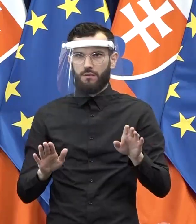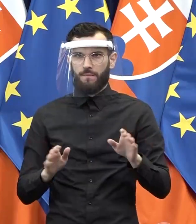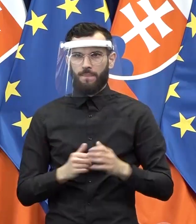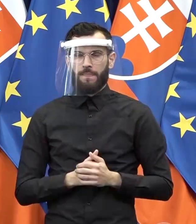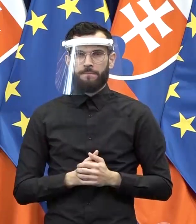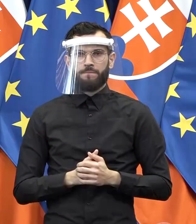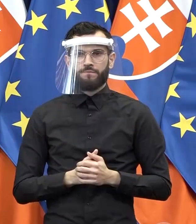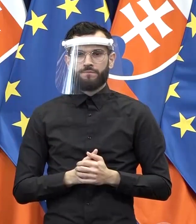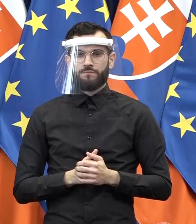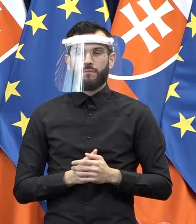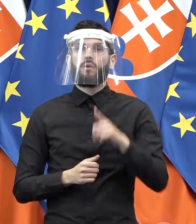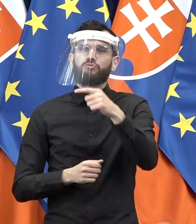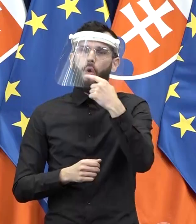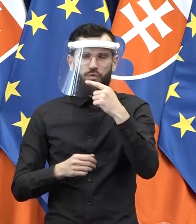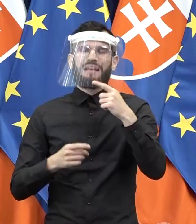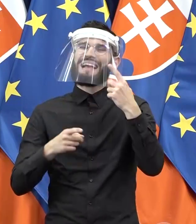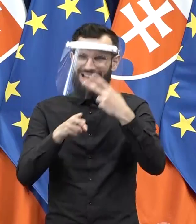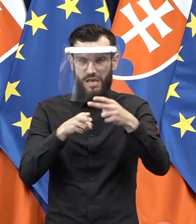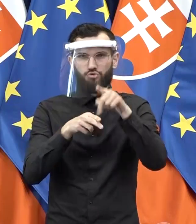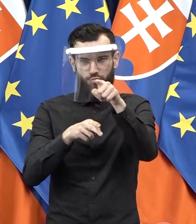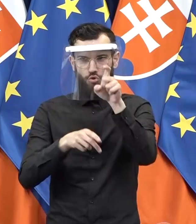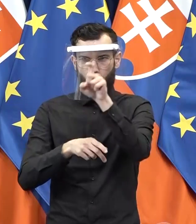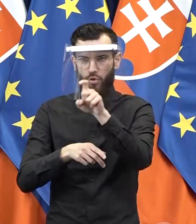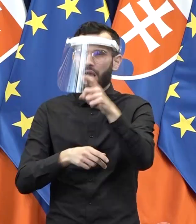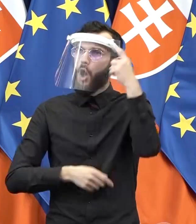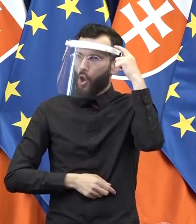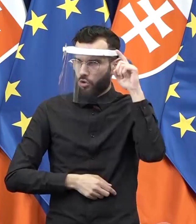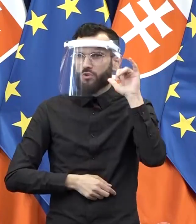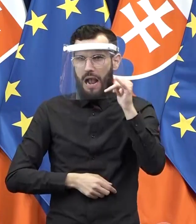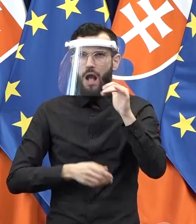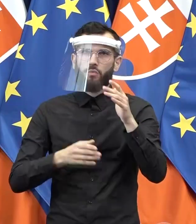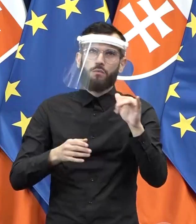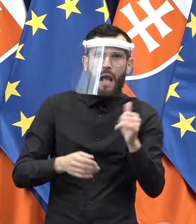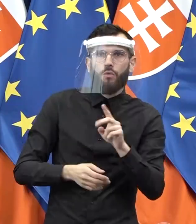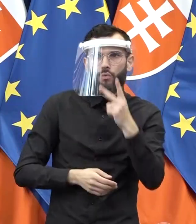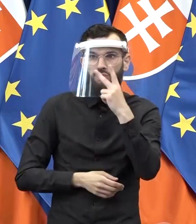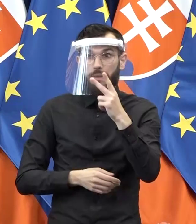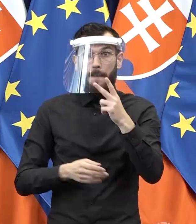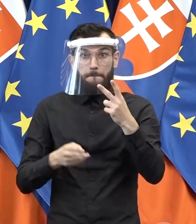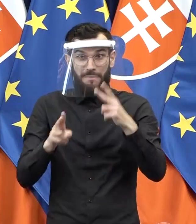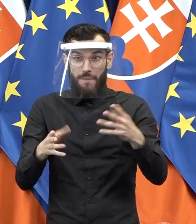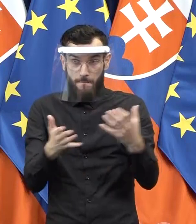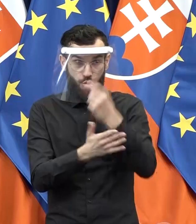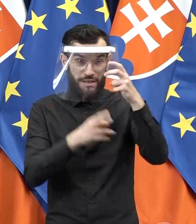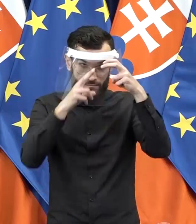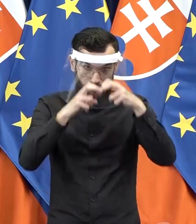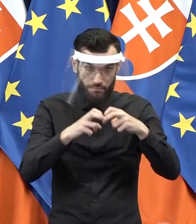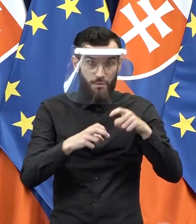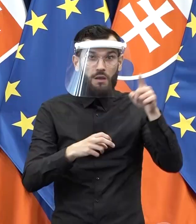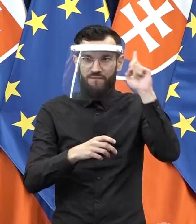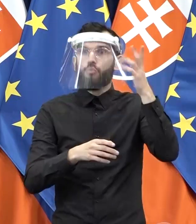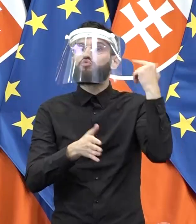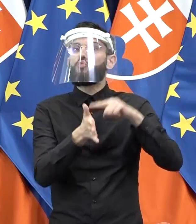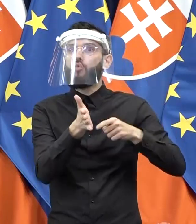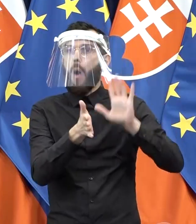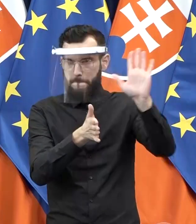viac, ako som chcel. Zaoberame sa tou otázkou, zvažujeme. Ak nám výjde tá štúdia, ktorá je zadaná, teda aby